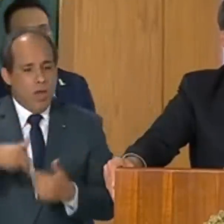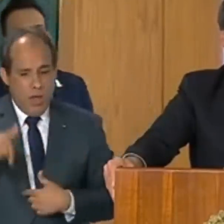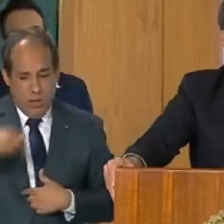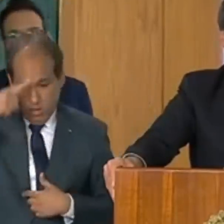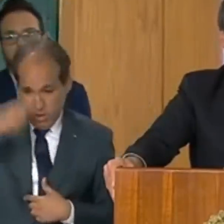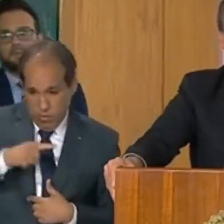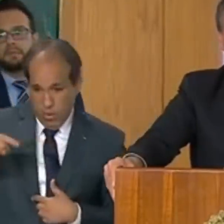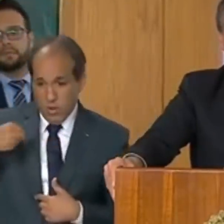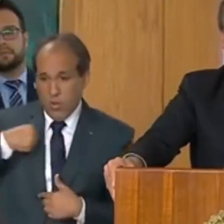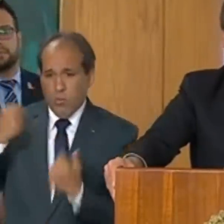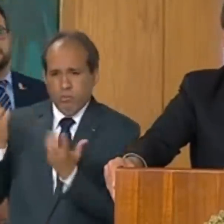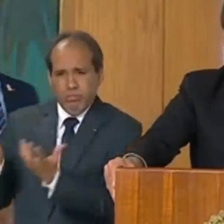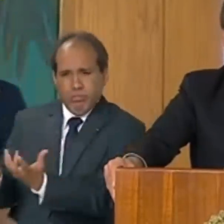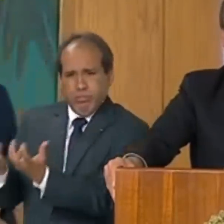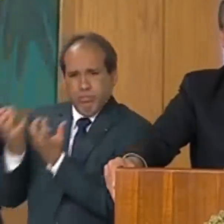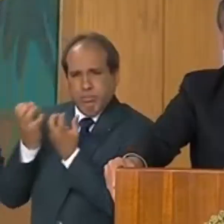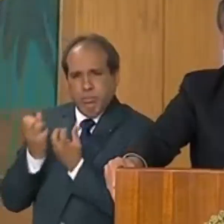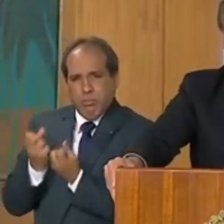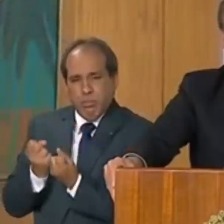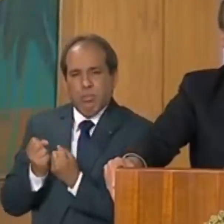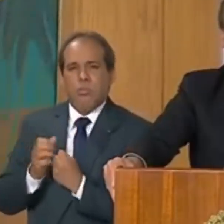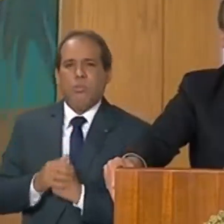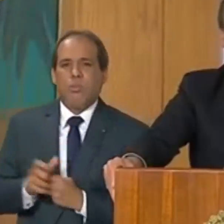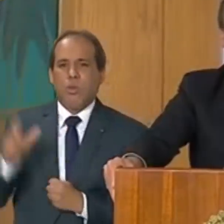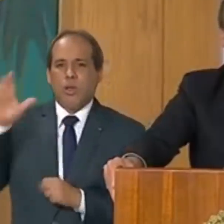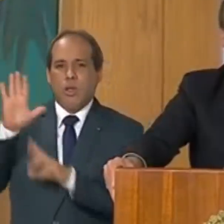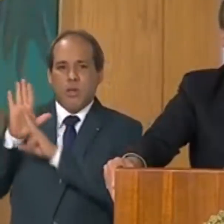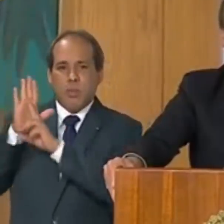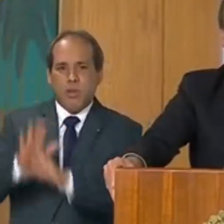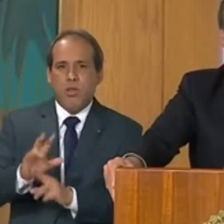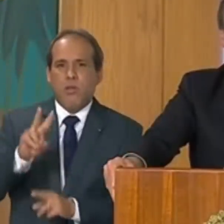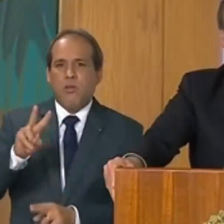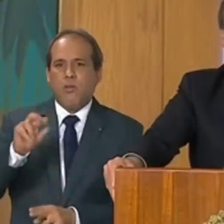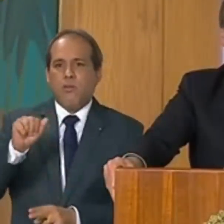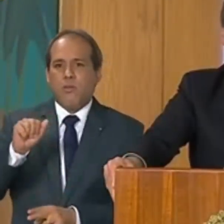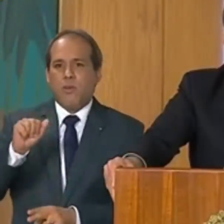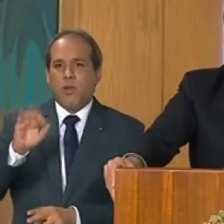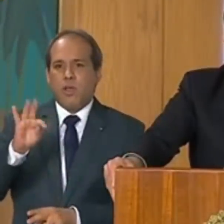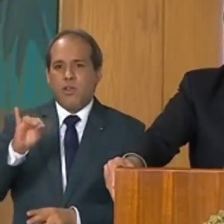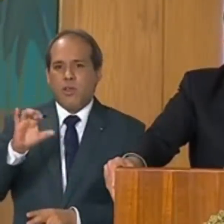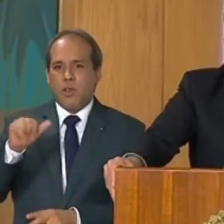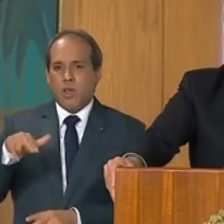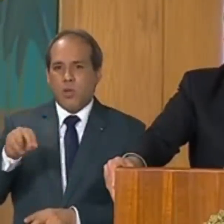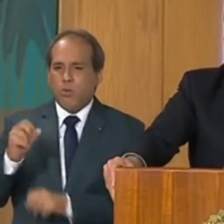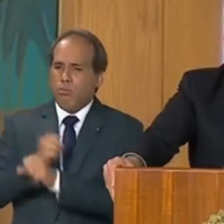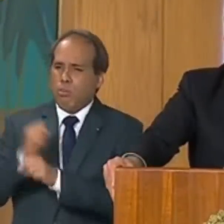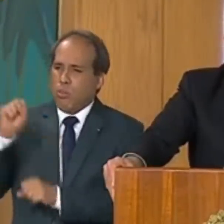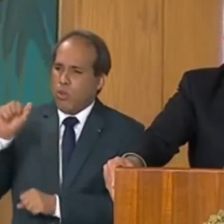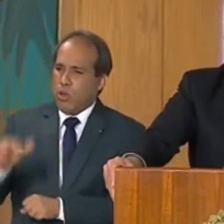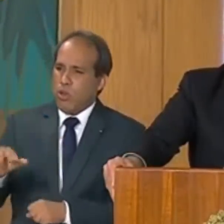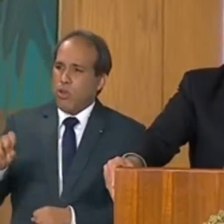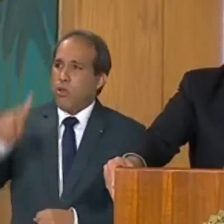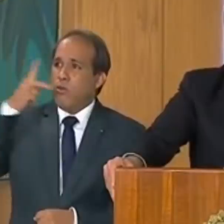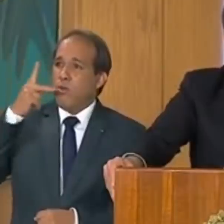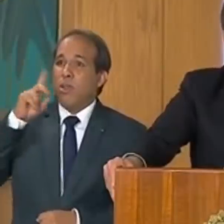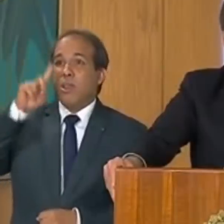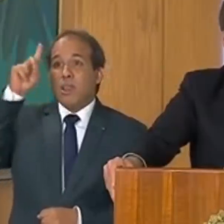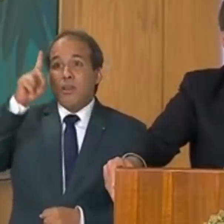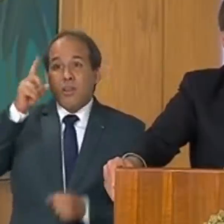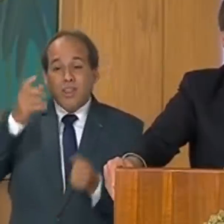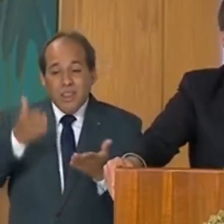o representante do Vaticano aqui, que está nos deixando depois de 8 anos, e eu falei para ele, olha, Deus para mim nasceu aqui no